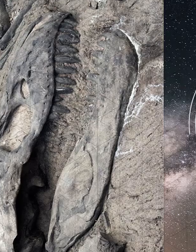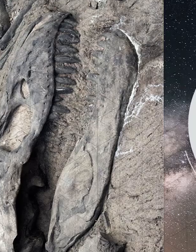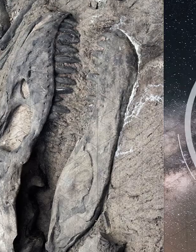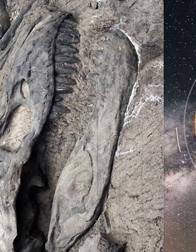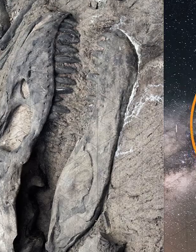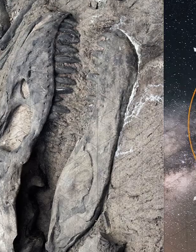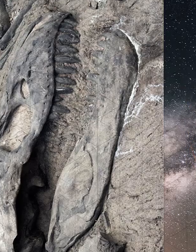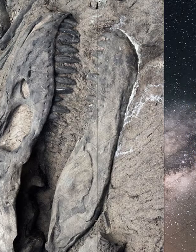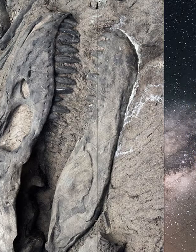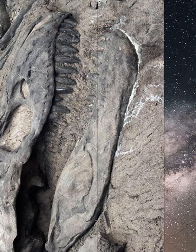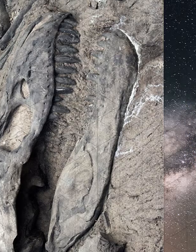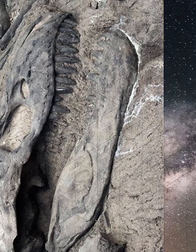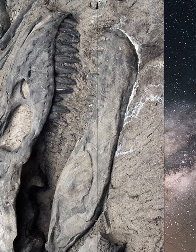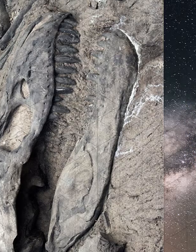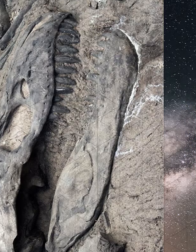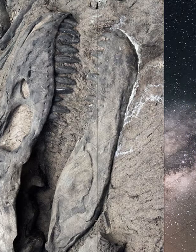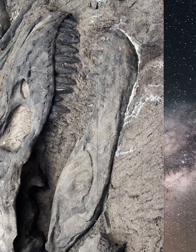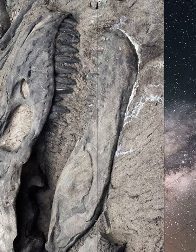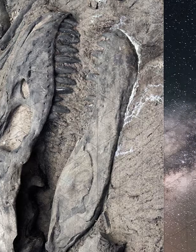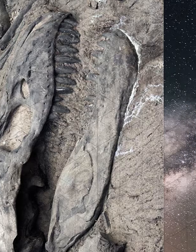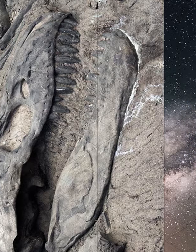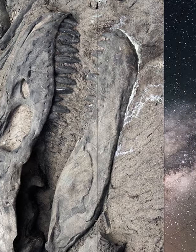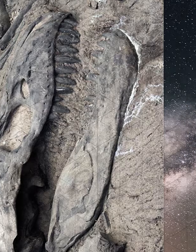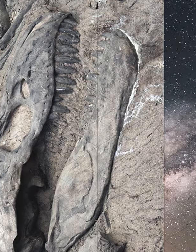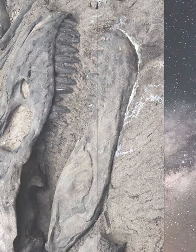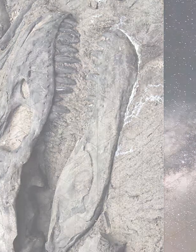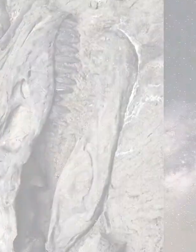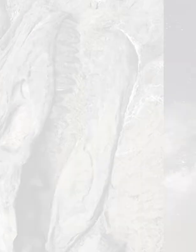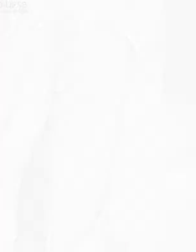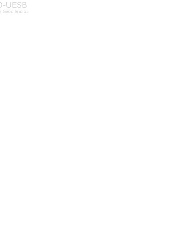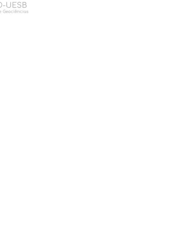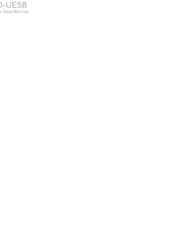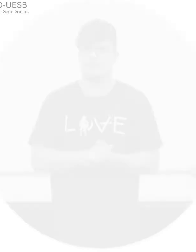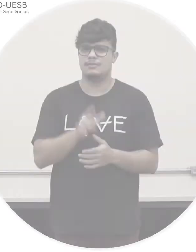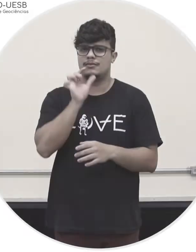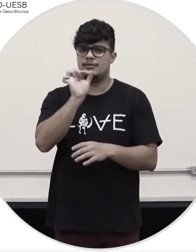o laboratório de geociências uesb jequié